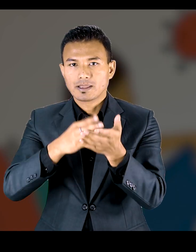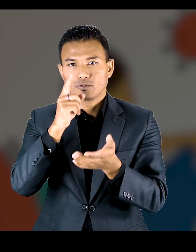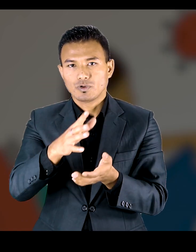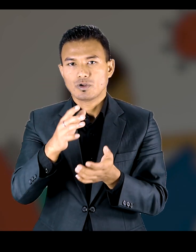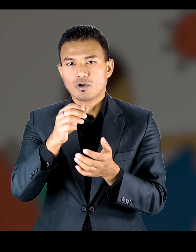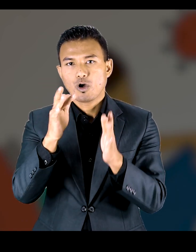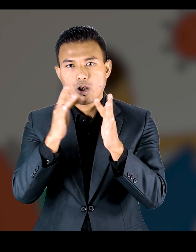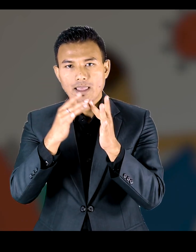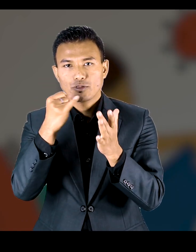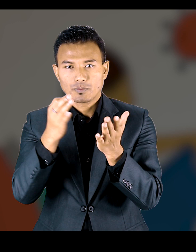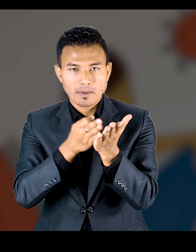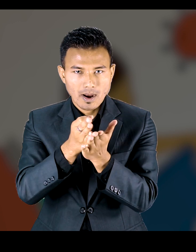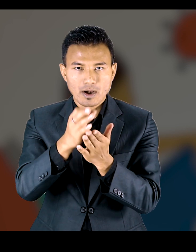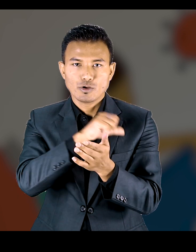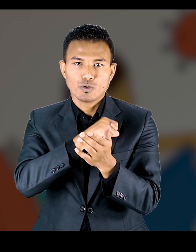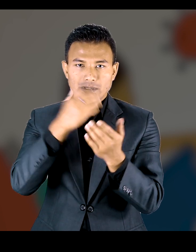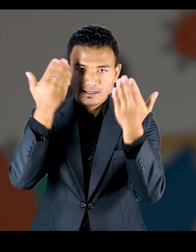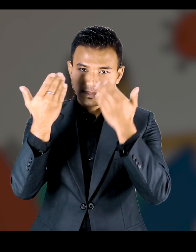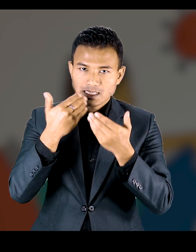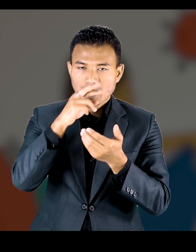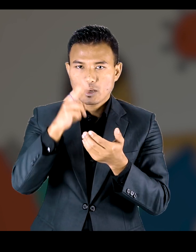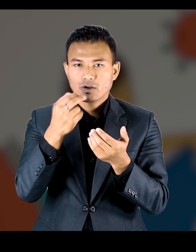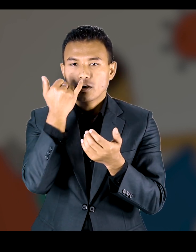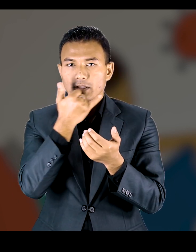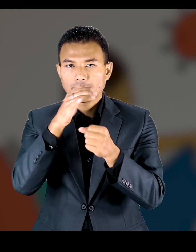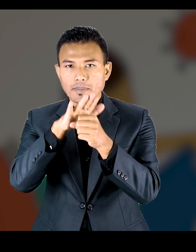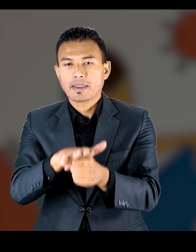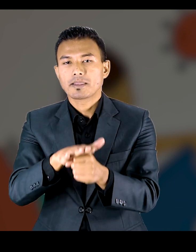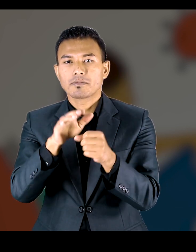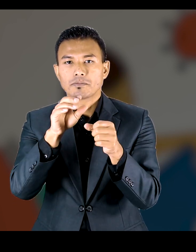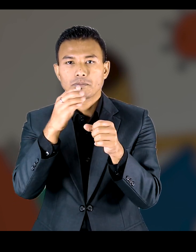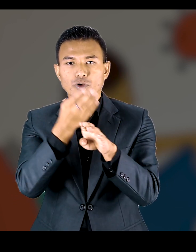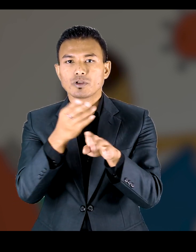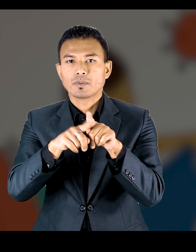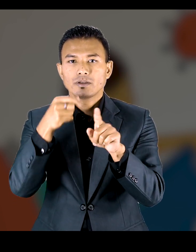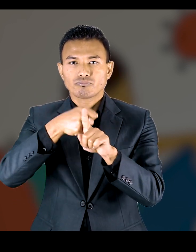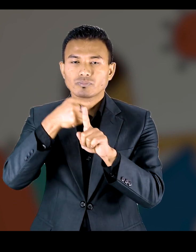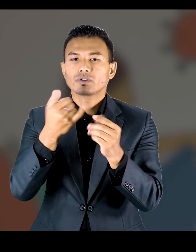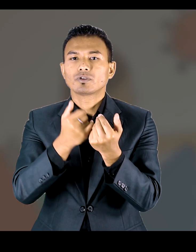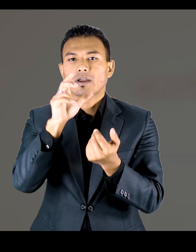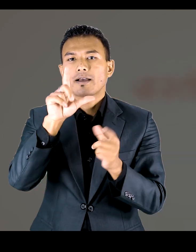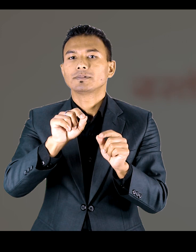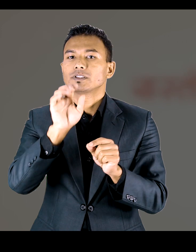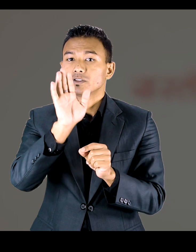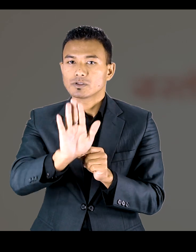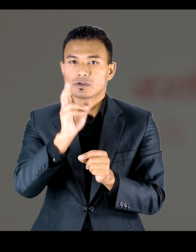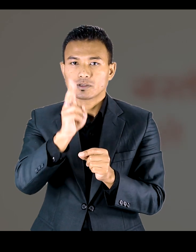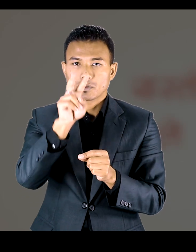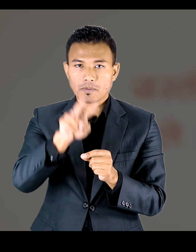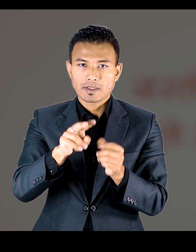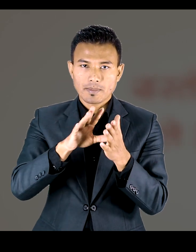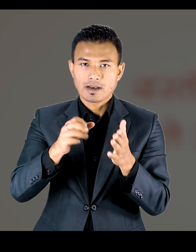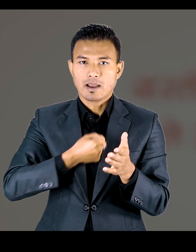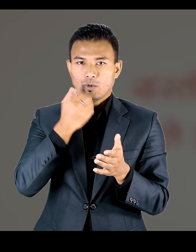नभई अनलाइन दुर्व्यवहार, यौन हिंसा र लैङ्गिक विभेद विरुद्ध पनि लड्न जरुरी छ। यस्तो